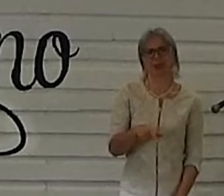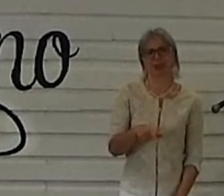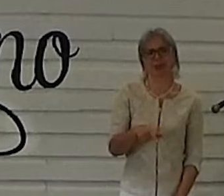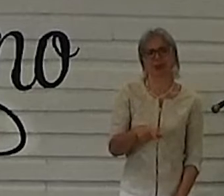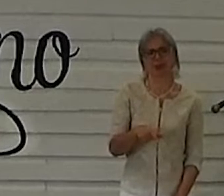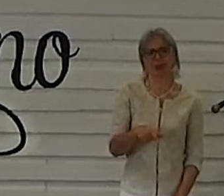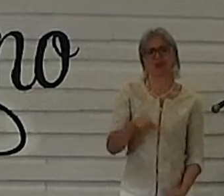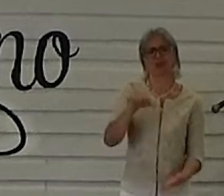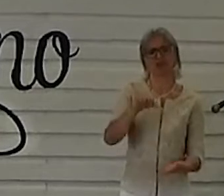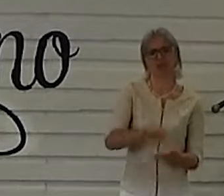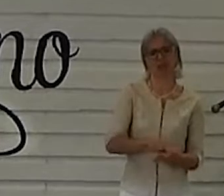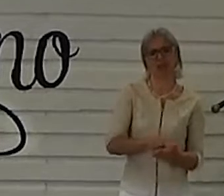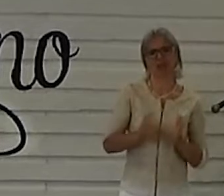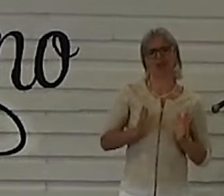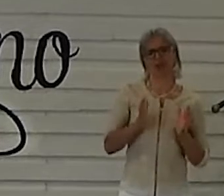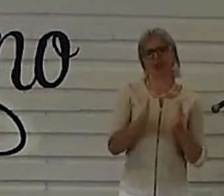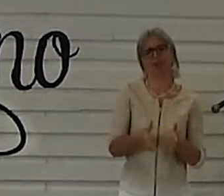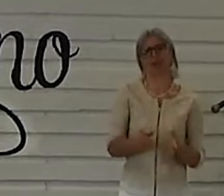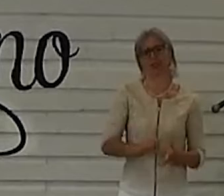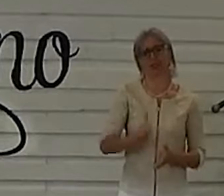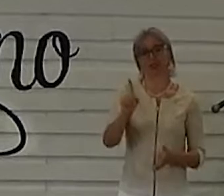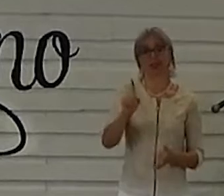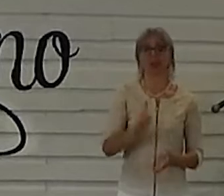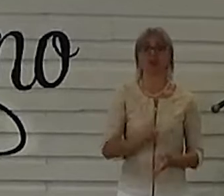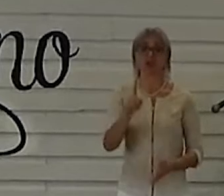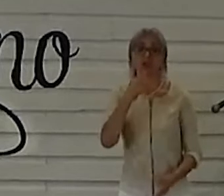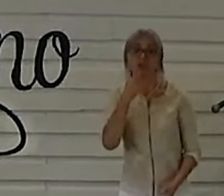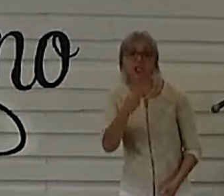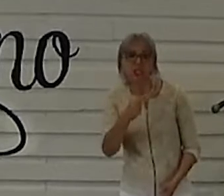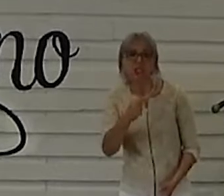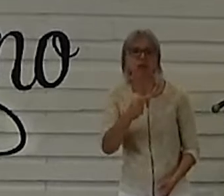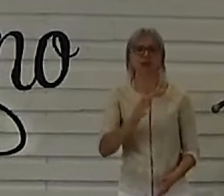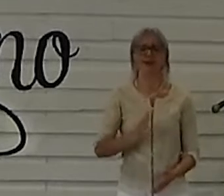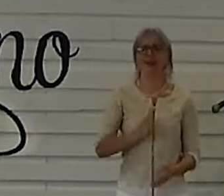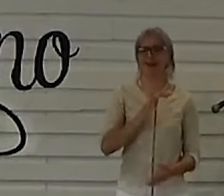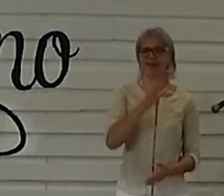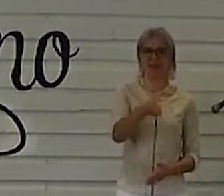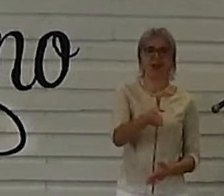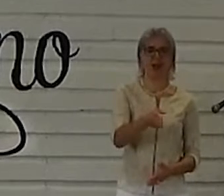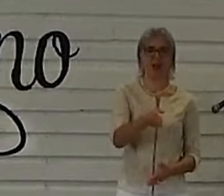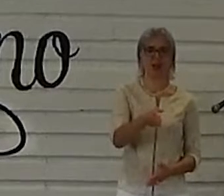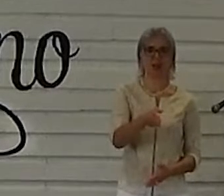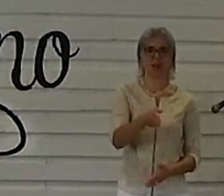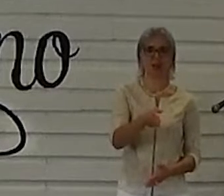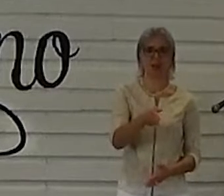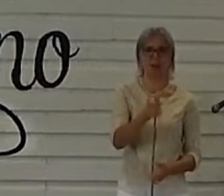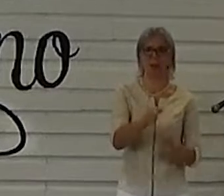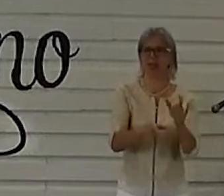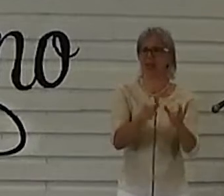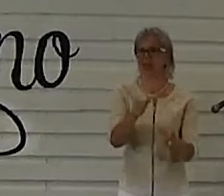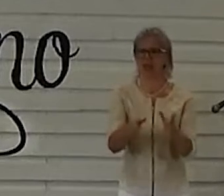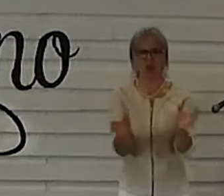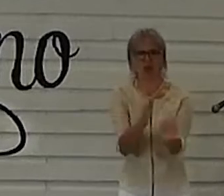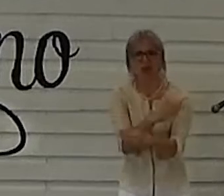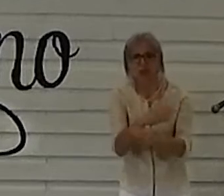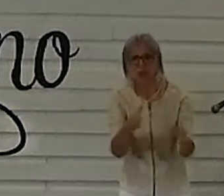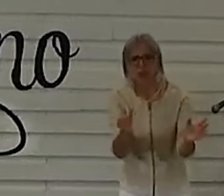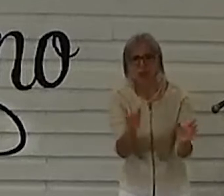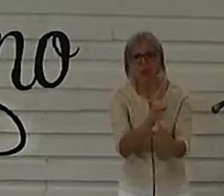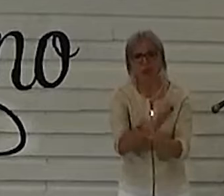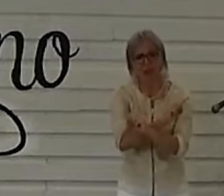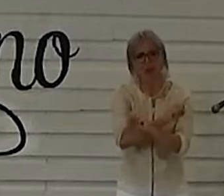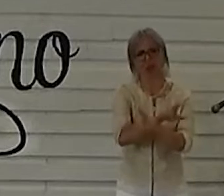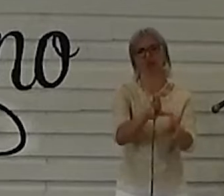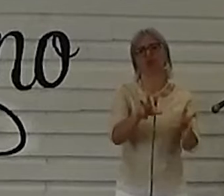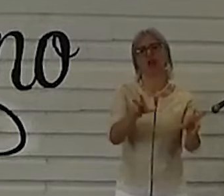Dio. Perché il Signore ha detto: andate e predicate l'Evangelo ad ogni creatura. Cercate prima il regno